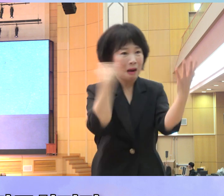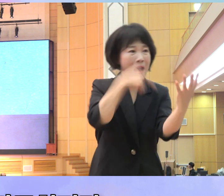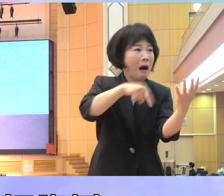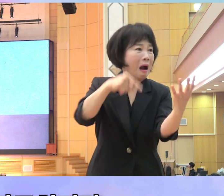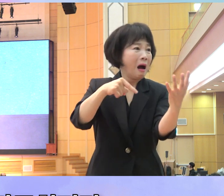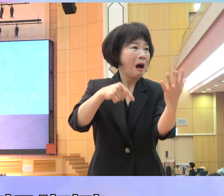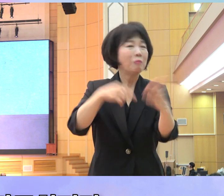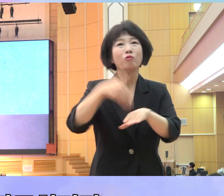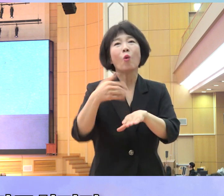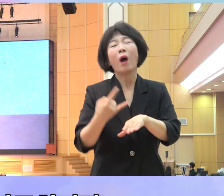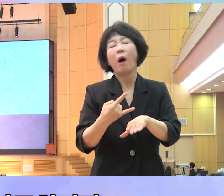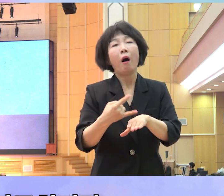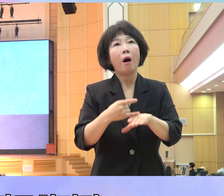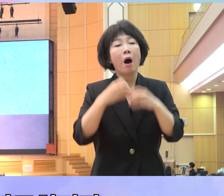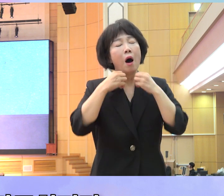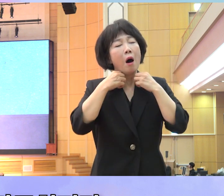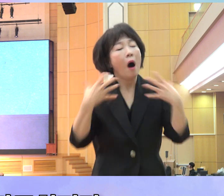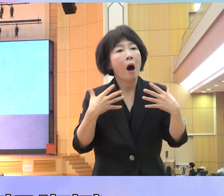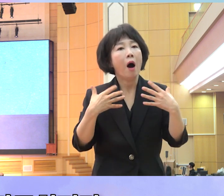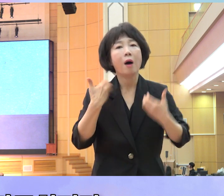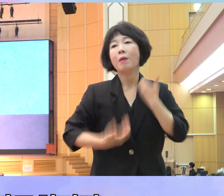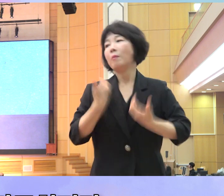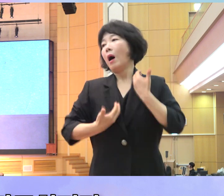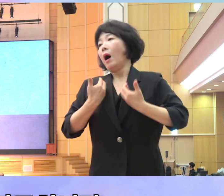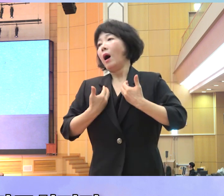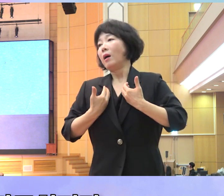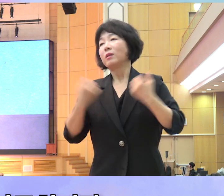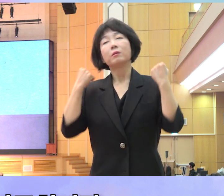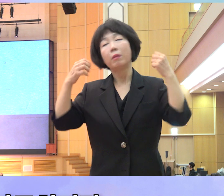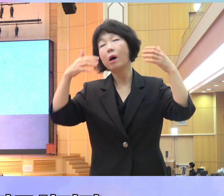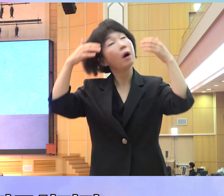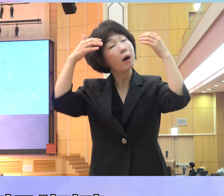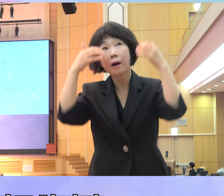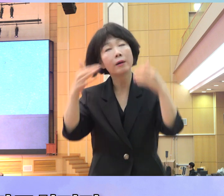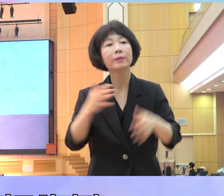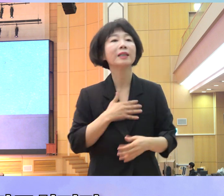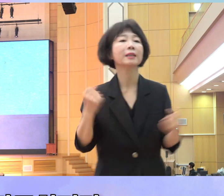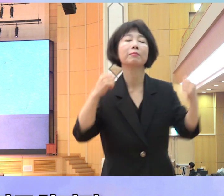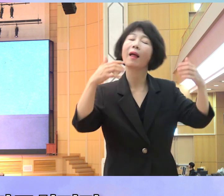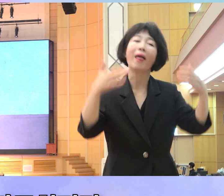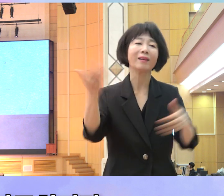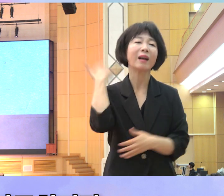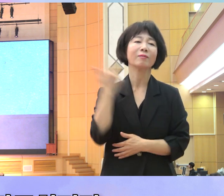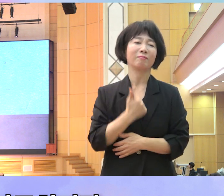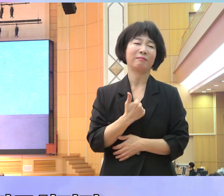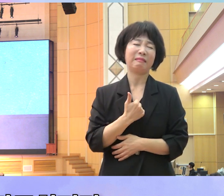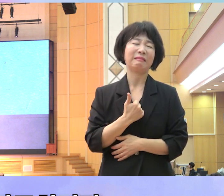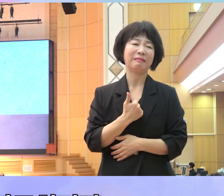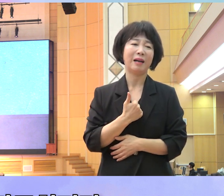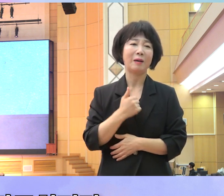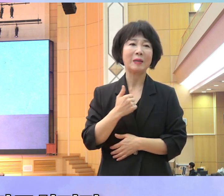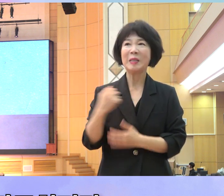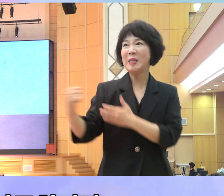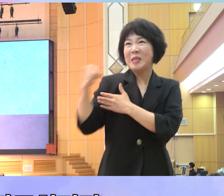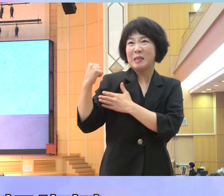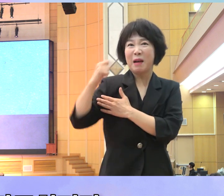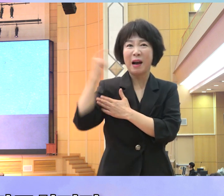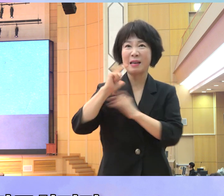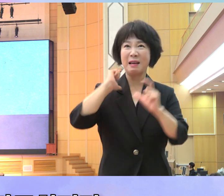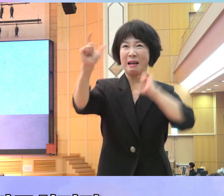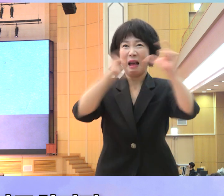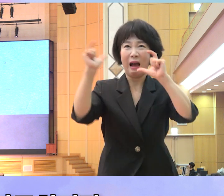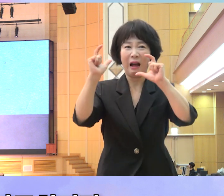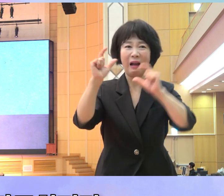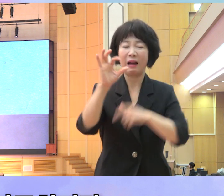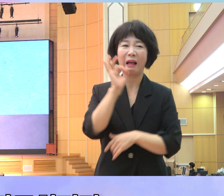또 하고 나서 또 바로 다음날 주일날 바로 또 설려고 하니까 생각보다 체력이 딸리더라고요. 그래서 이렇게 파워풀하게 설교를 하진